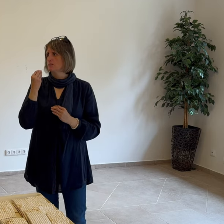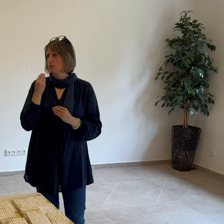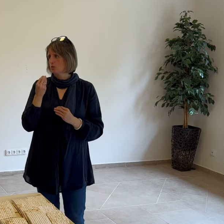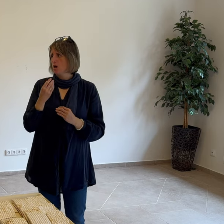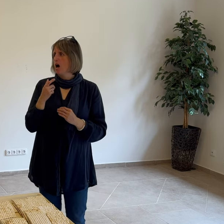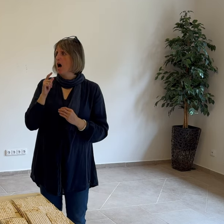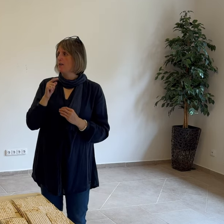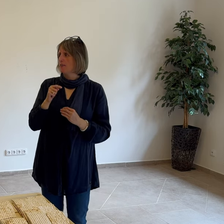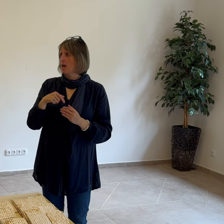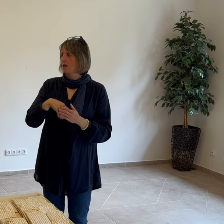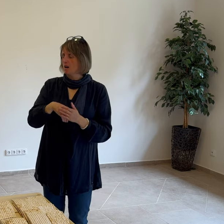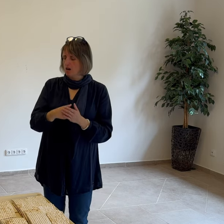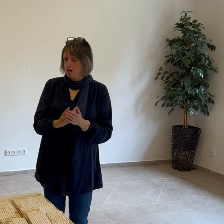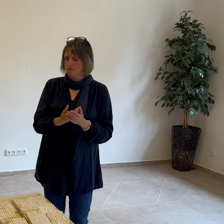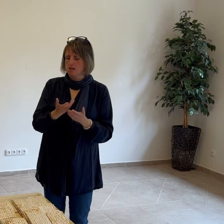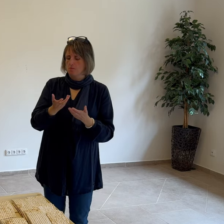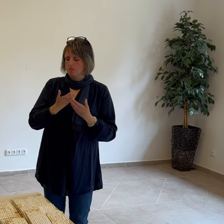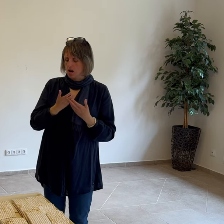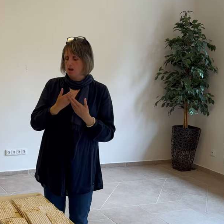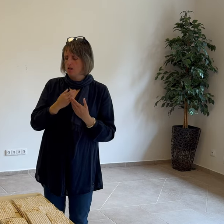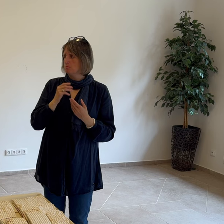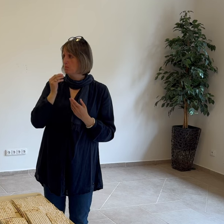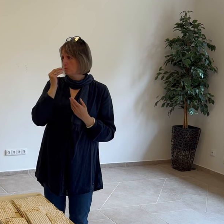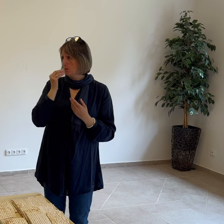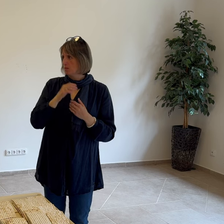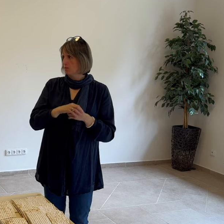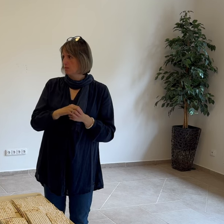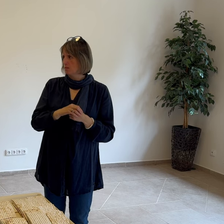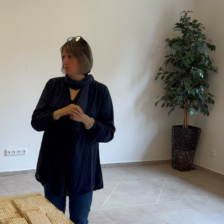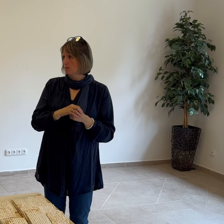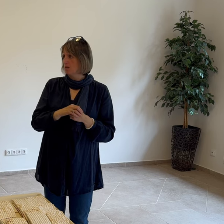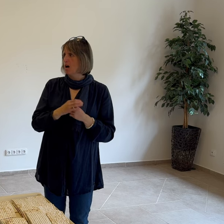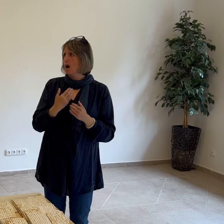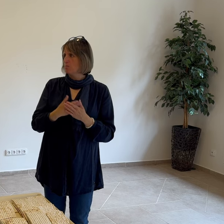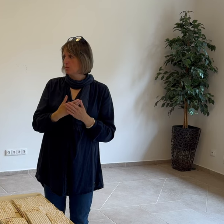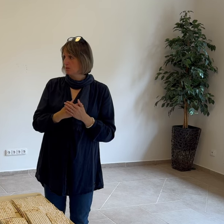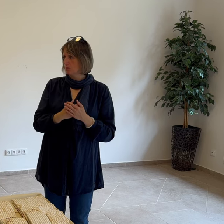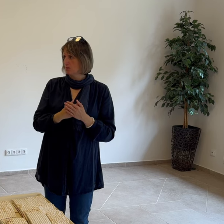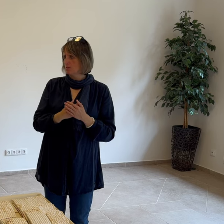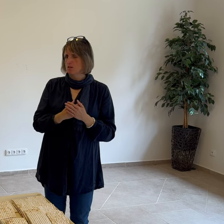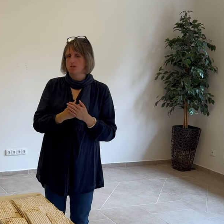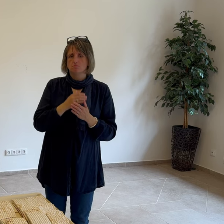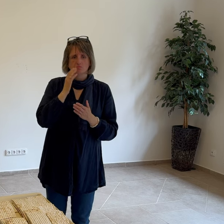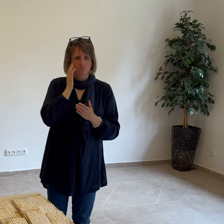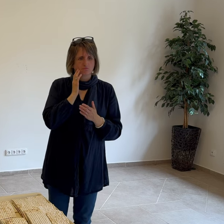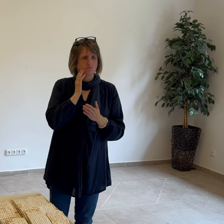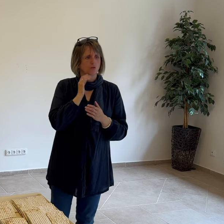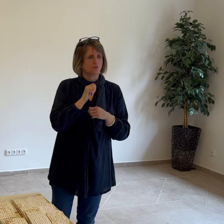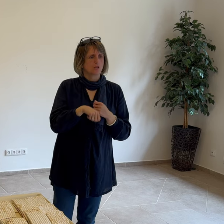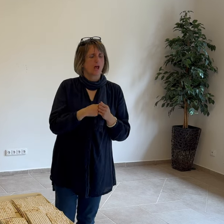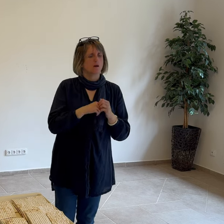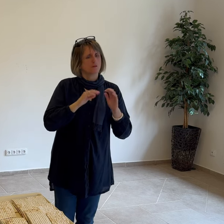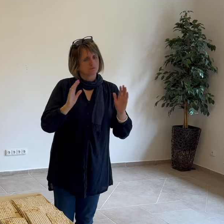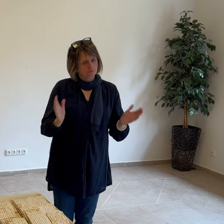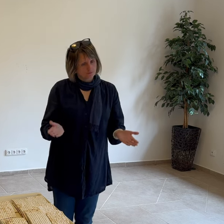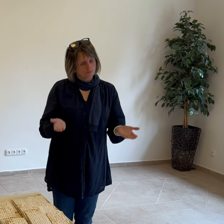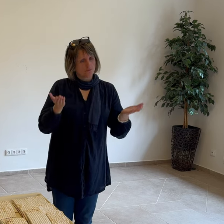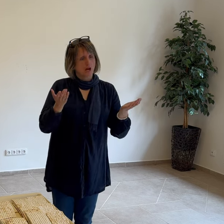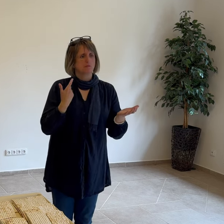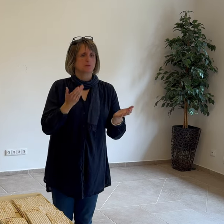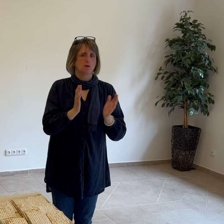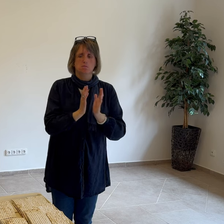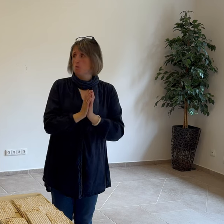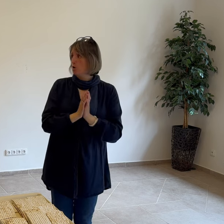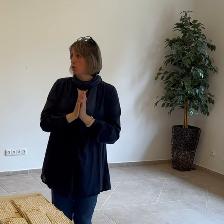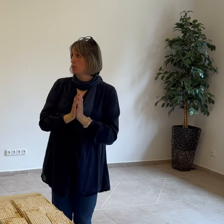ten chléb který nám pán ježíš nabízí Můžu vás poprosit můžete postat modlitbě pomodlíme se za tento